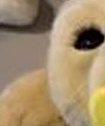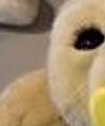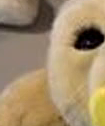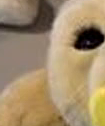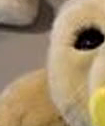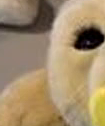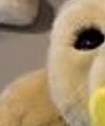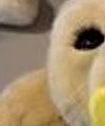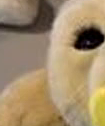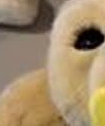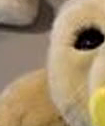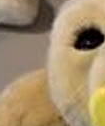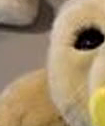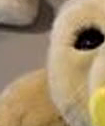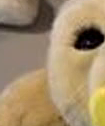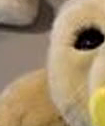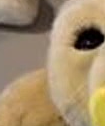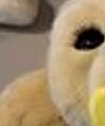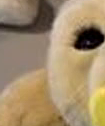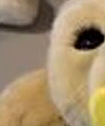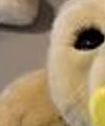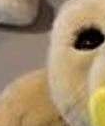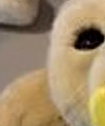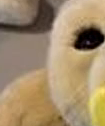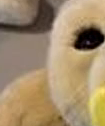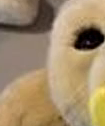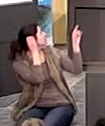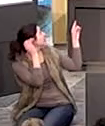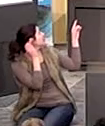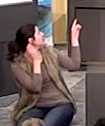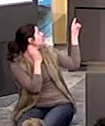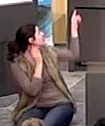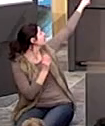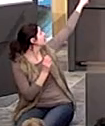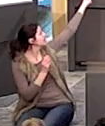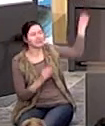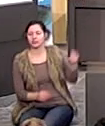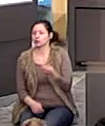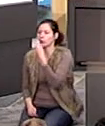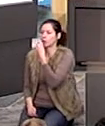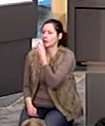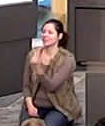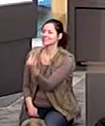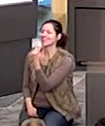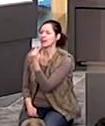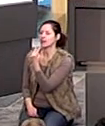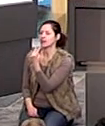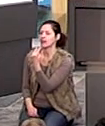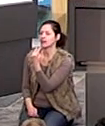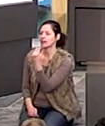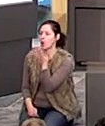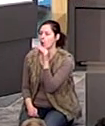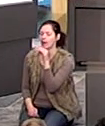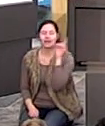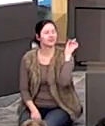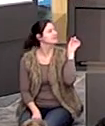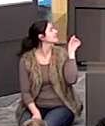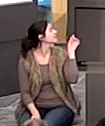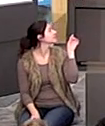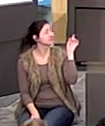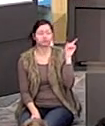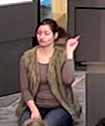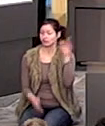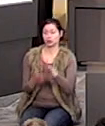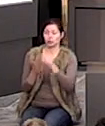stroom. Dit is de stekker. Paro wordt nu opgeladen. Paro is ook nooit ziek. En wat Paro